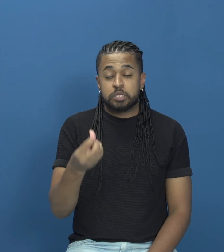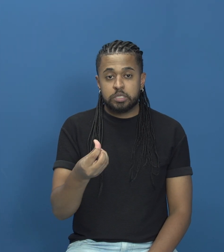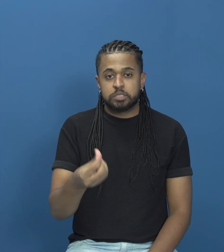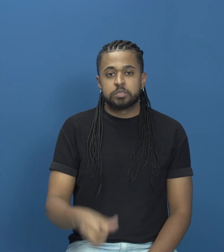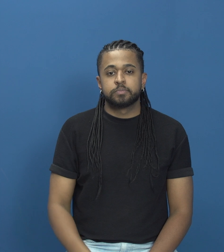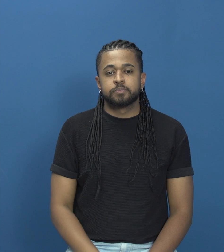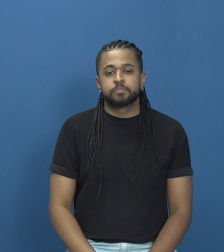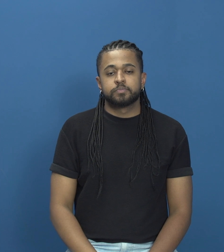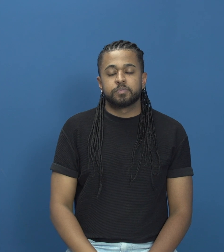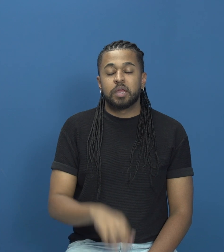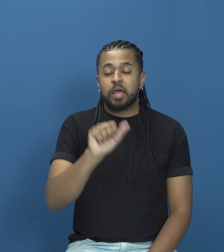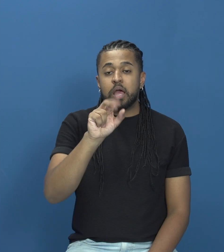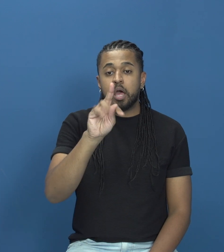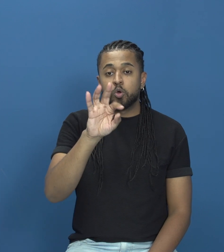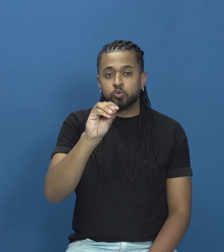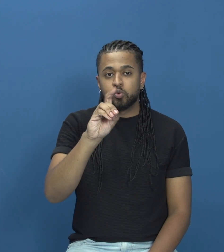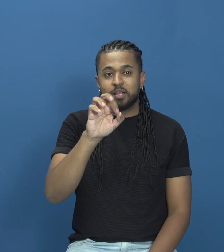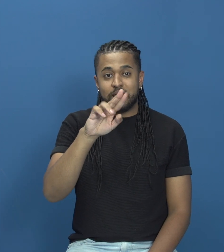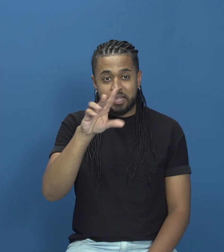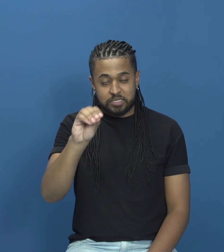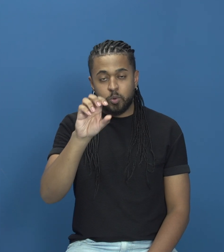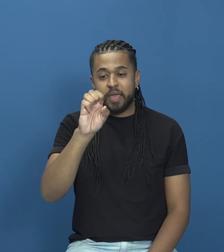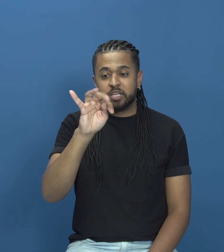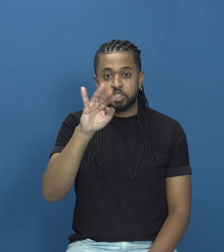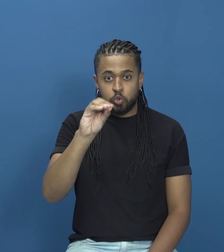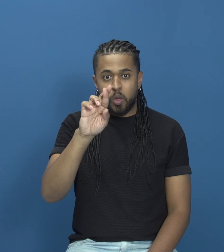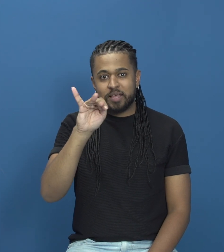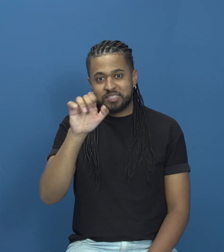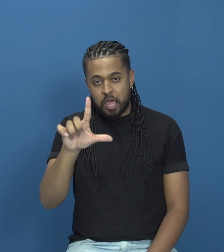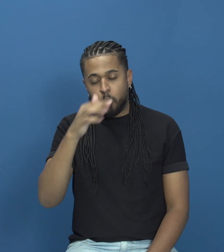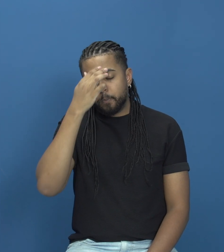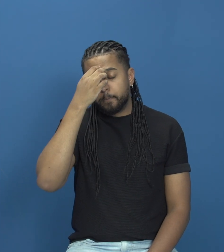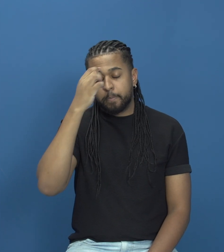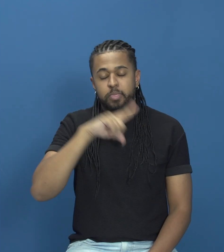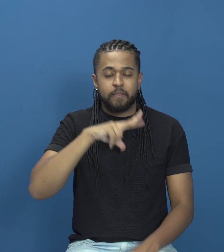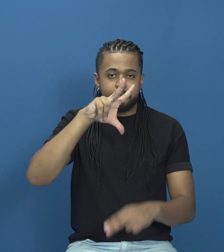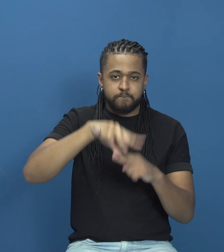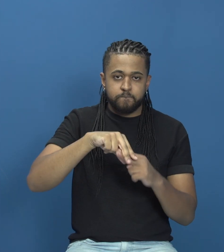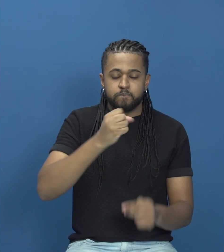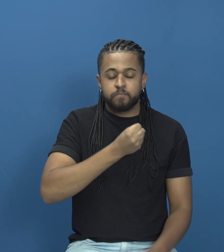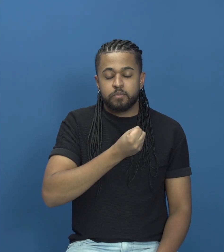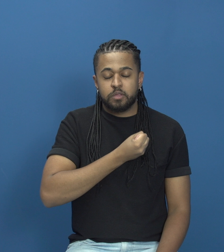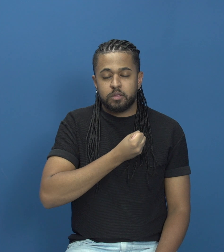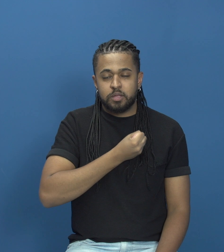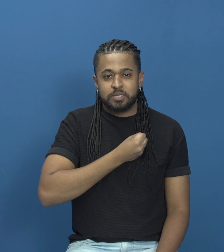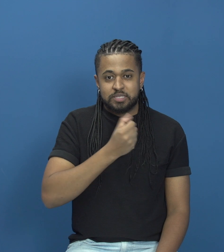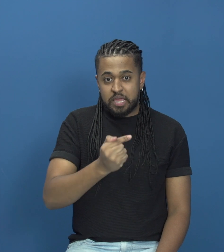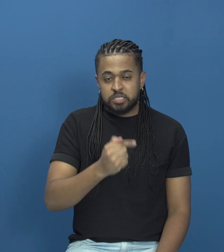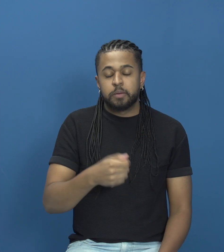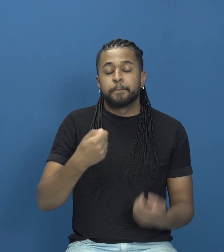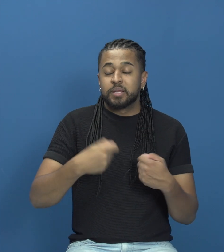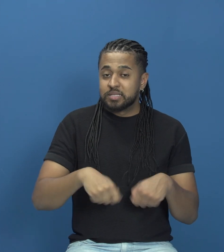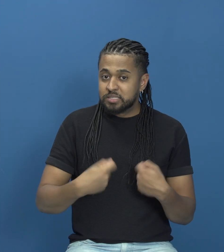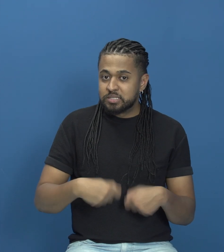11.12.6 A autodeclaração étnico-racial, a qual está elencada no anexo 7,